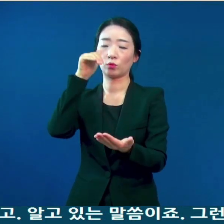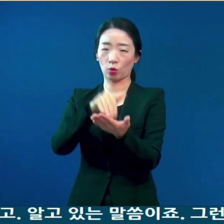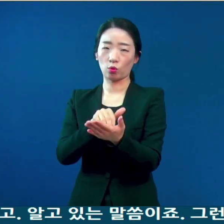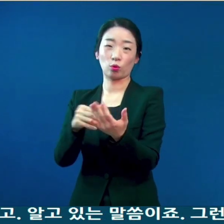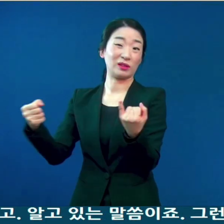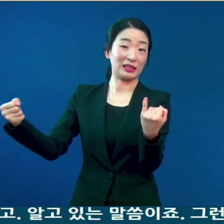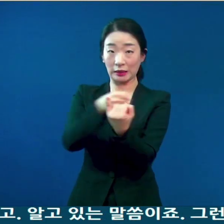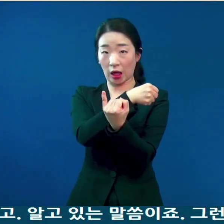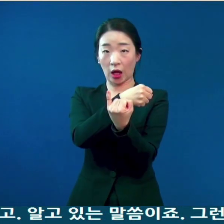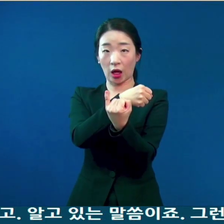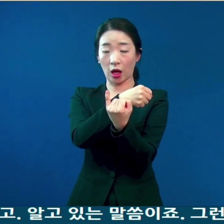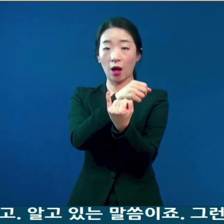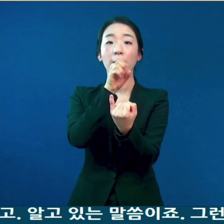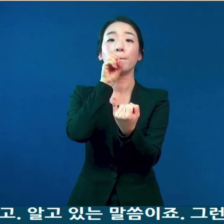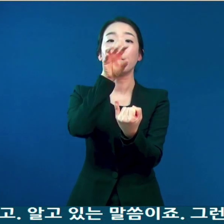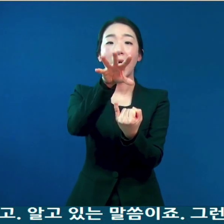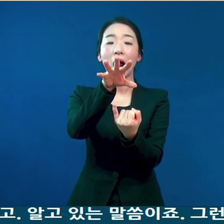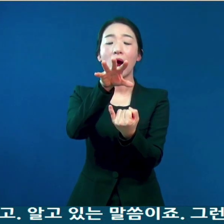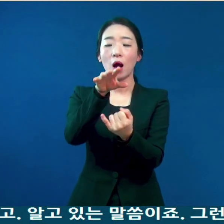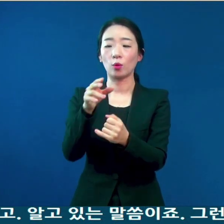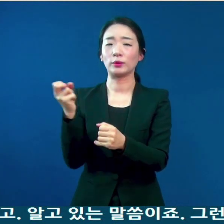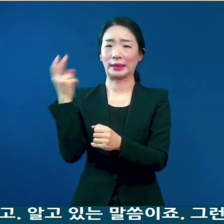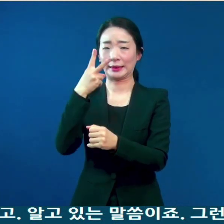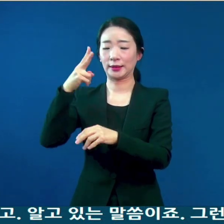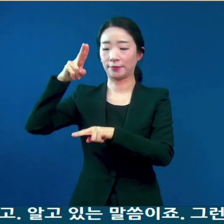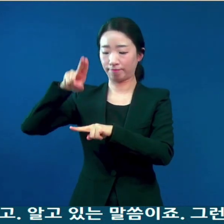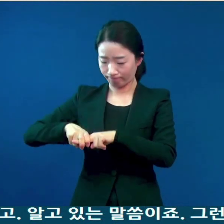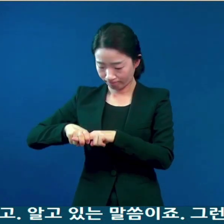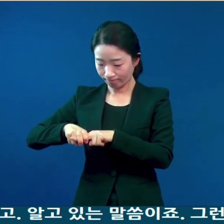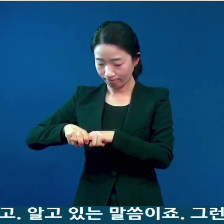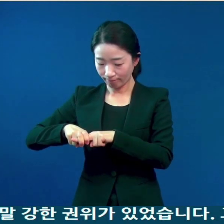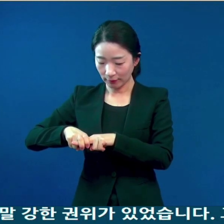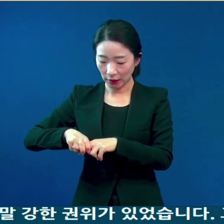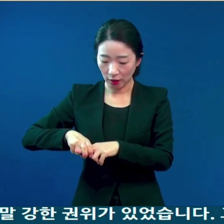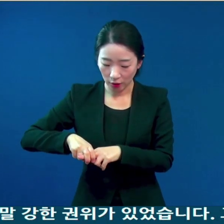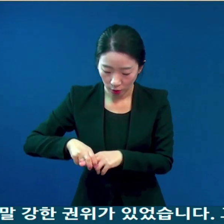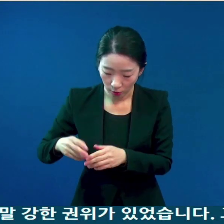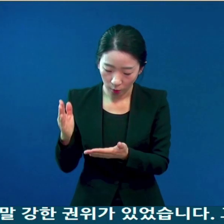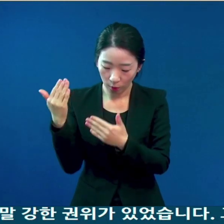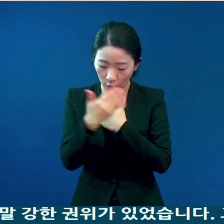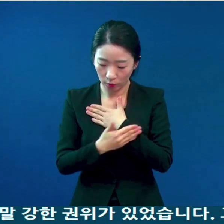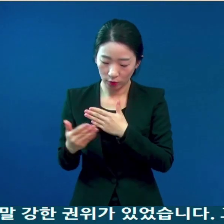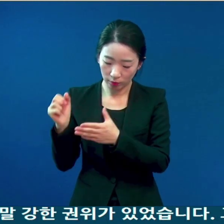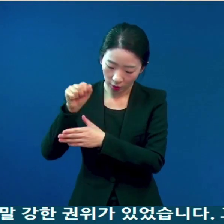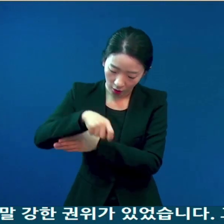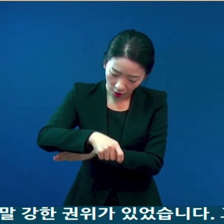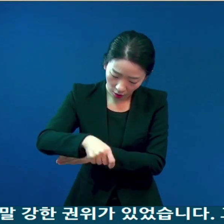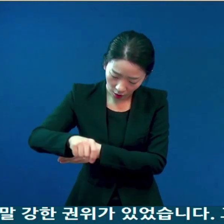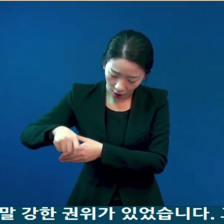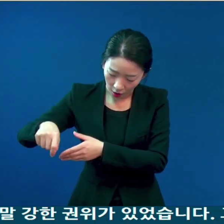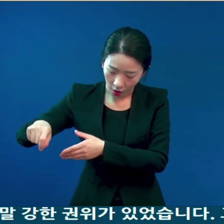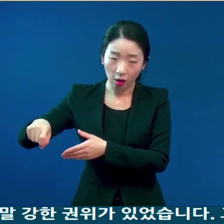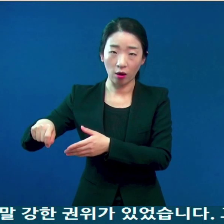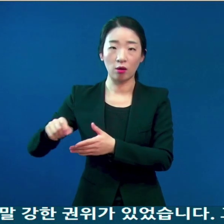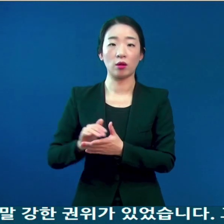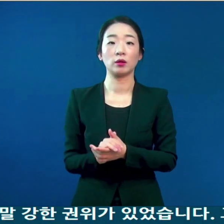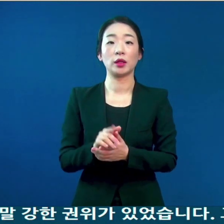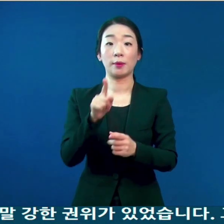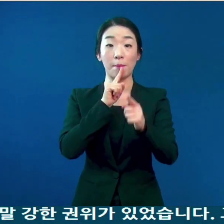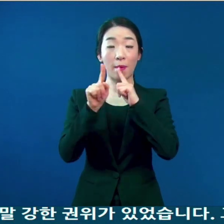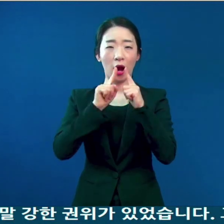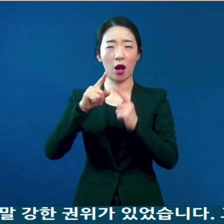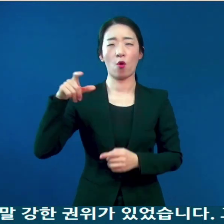앉으셨어요. 그래서 글쓰기를 이어가셨습니다. 그런데 이 말씀이 얼마나 권위가